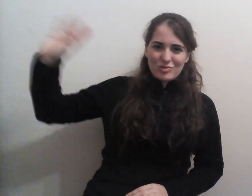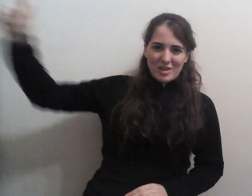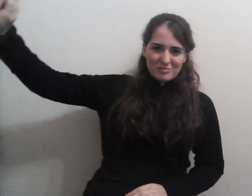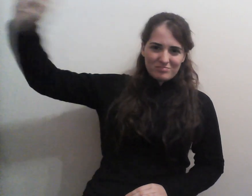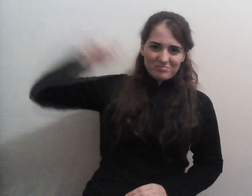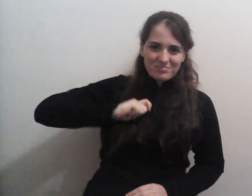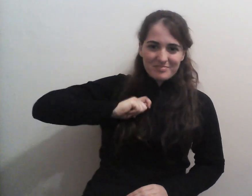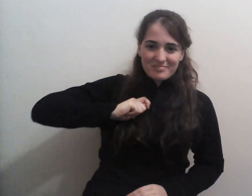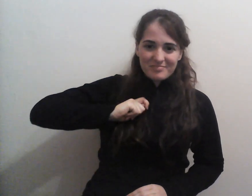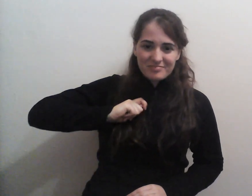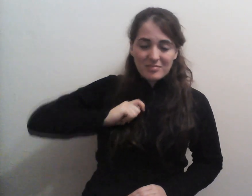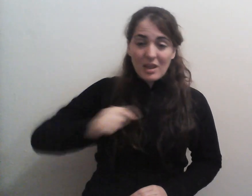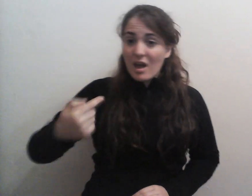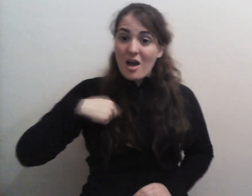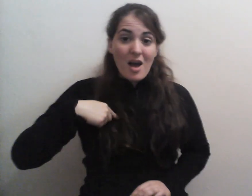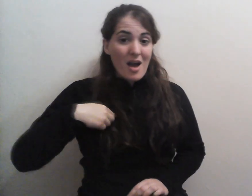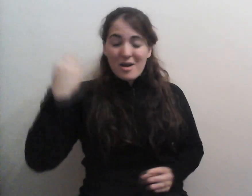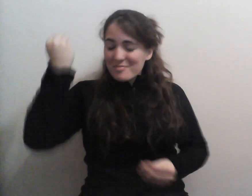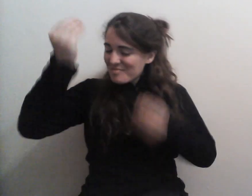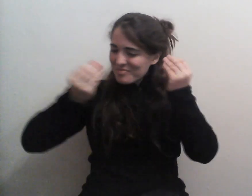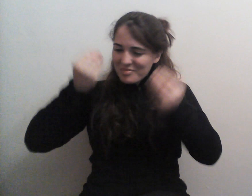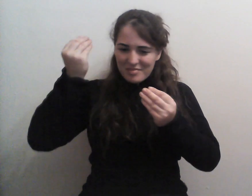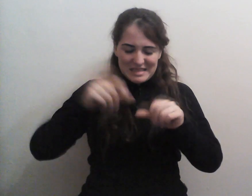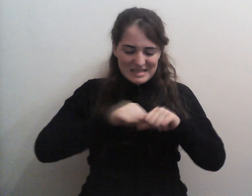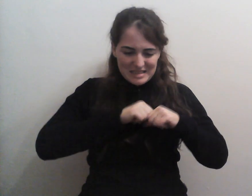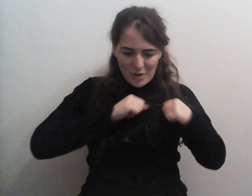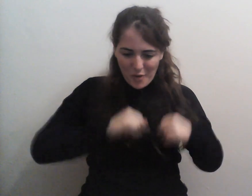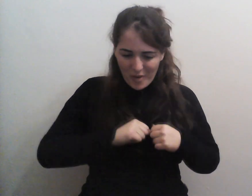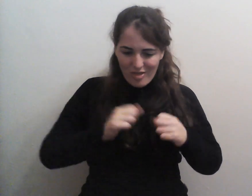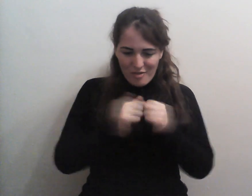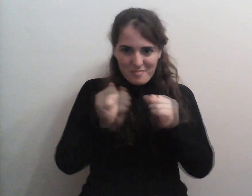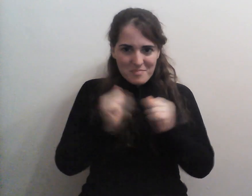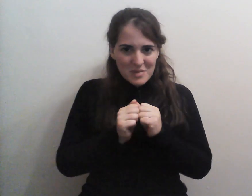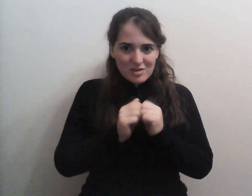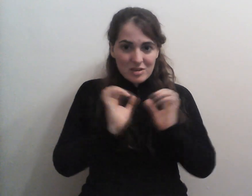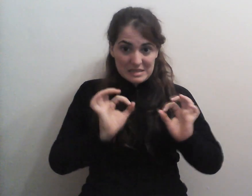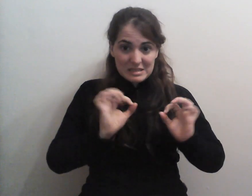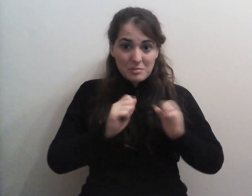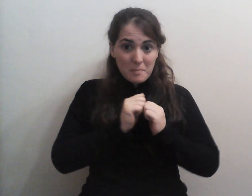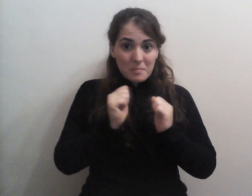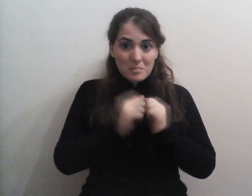Me encanta pensar en el corazón pastoral de Pedro. Está escribiendo una iglesia perseguida. Está